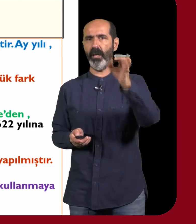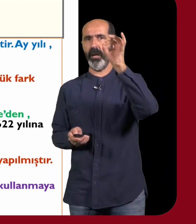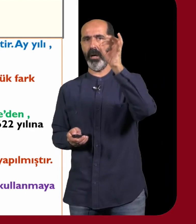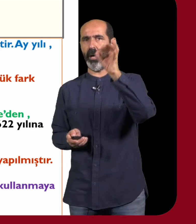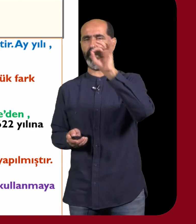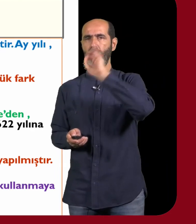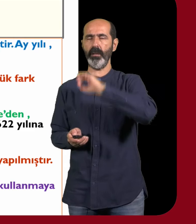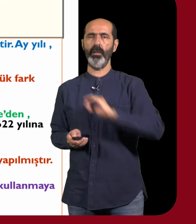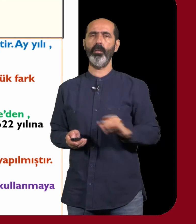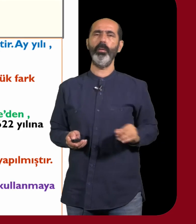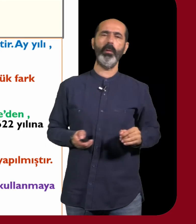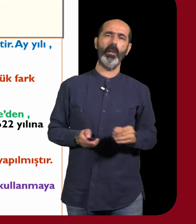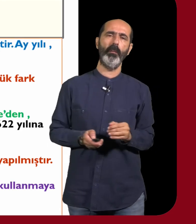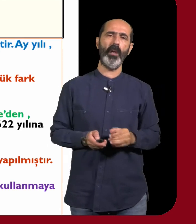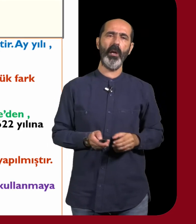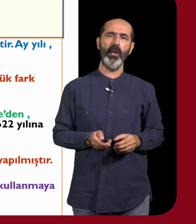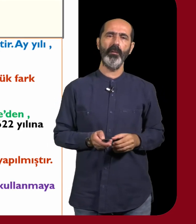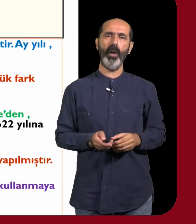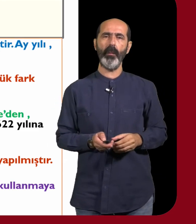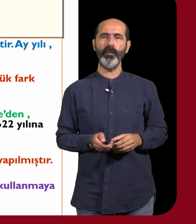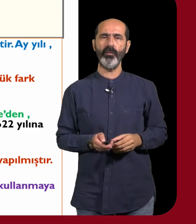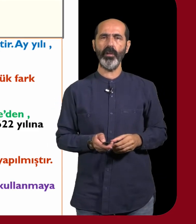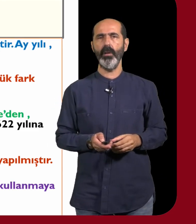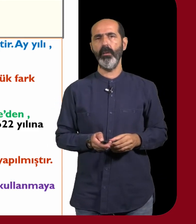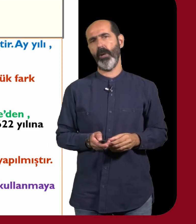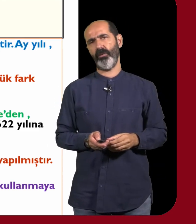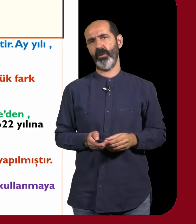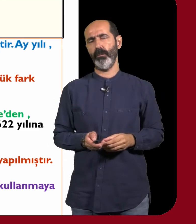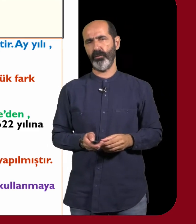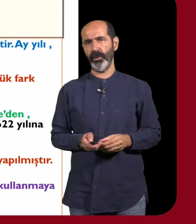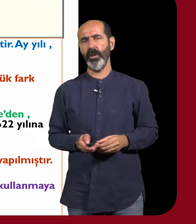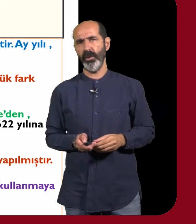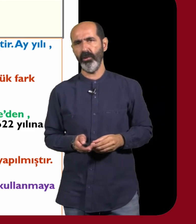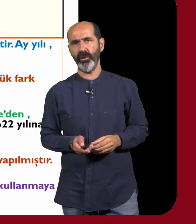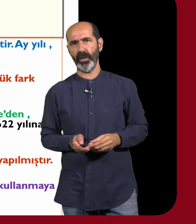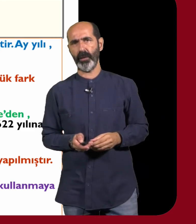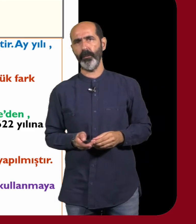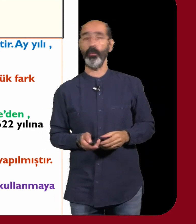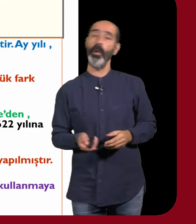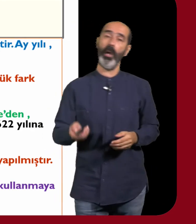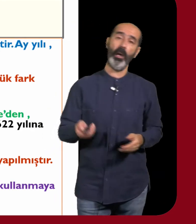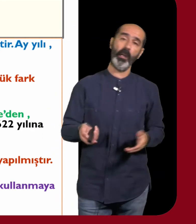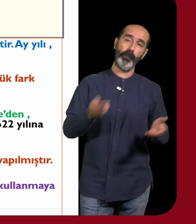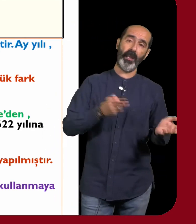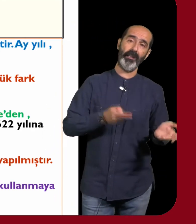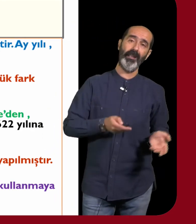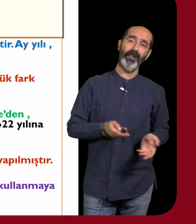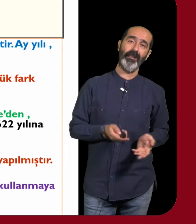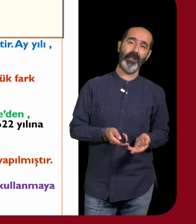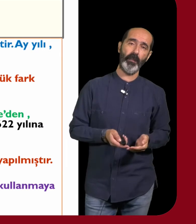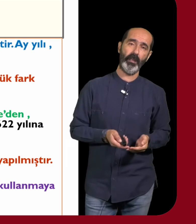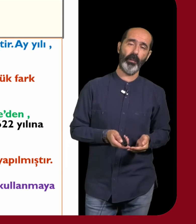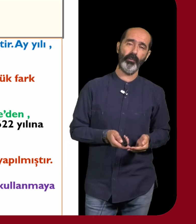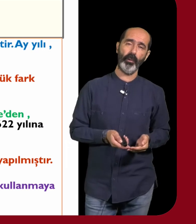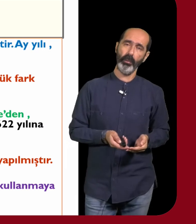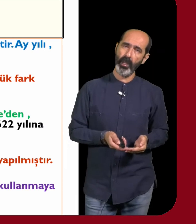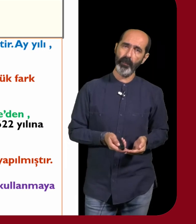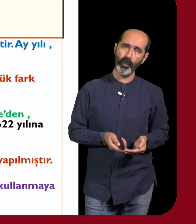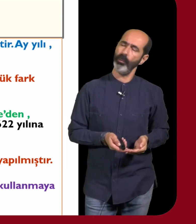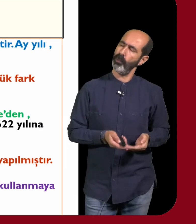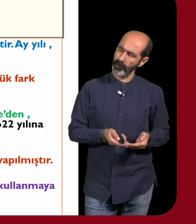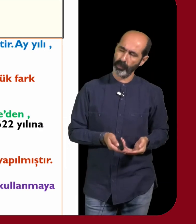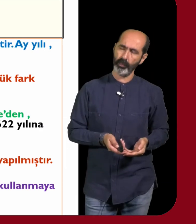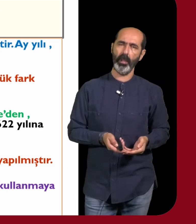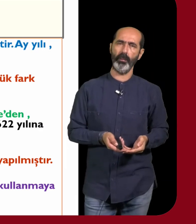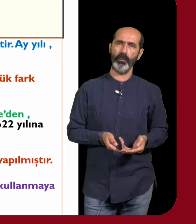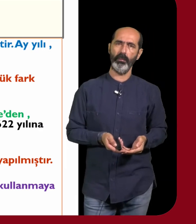işlerde artık kullanılmaya ne yapmıştır başlanmıştır Hicri takvim yurtta Araplar Samet dönünce